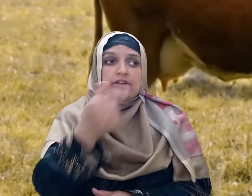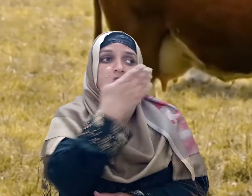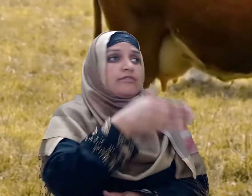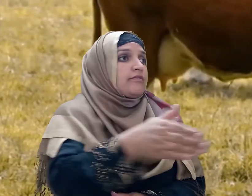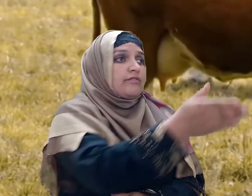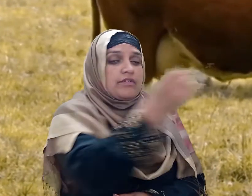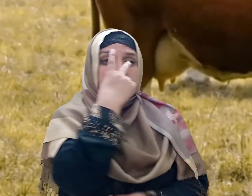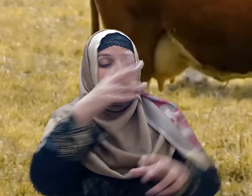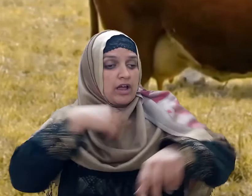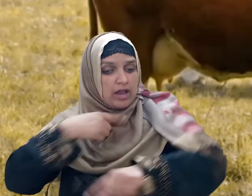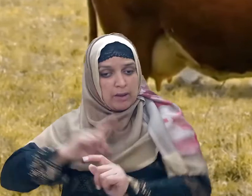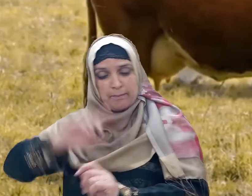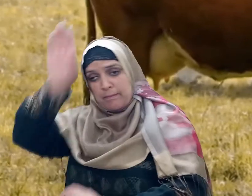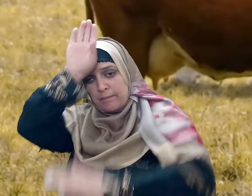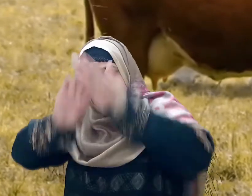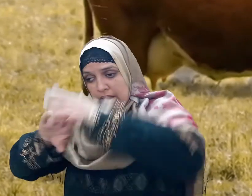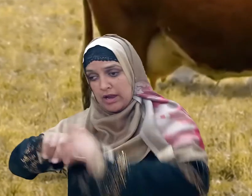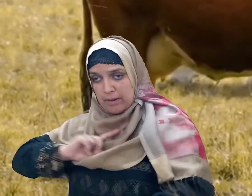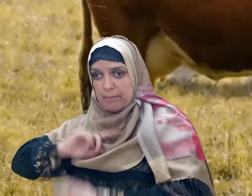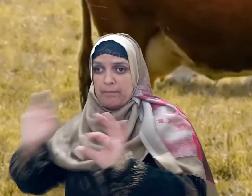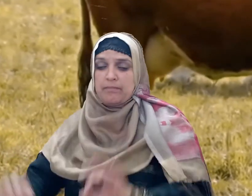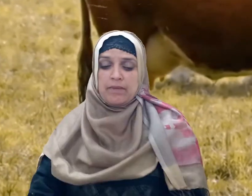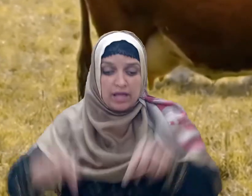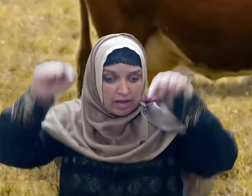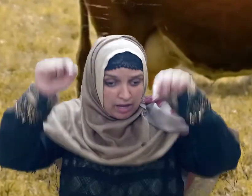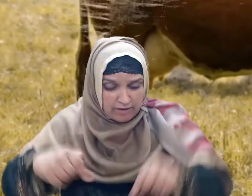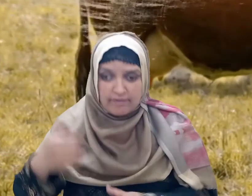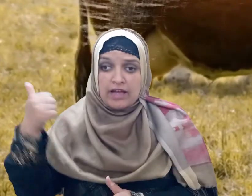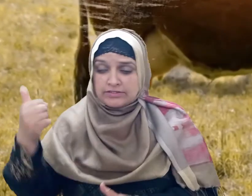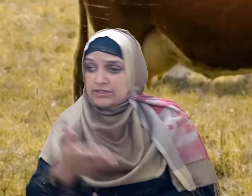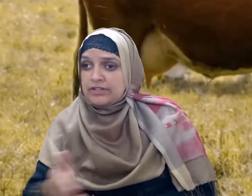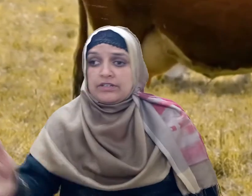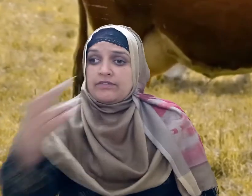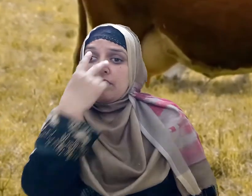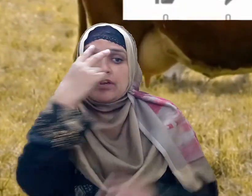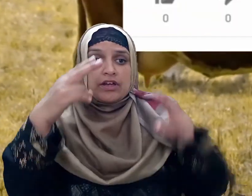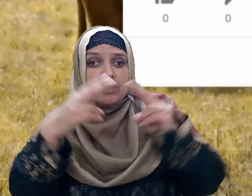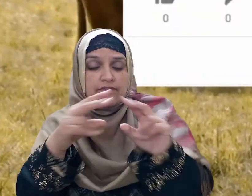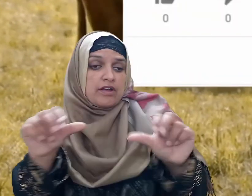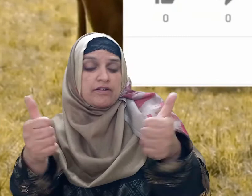نخلستانوں پہ پورا کنٹرول اپنے ہاتھوں میں رکھا کرتے تھے، اور یہاں سے گزرنے والے قافلوں سے